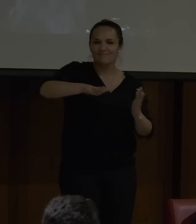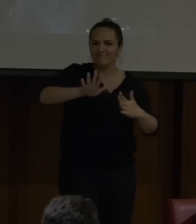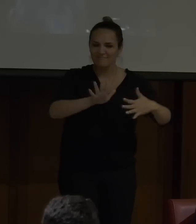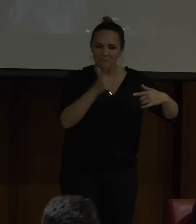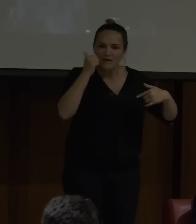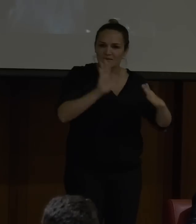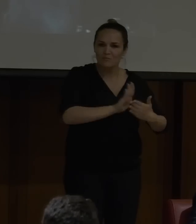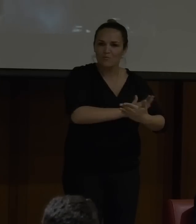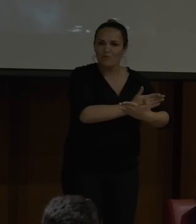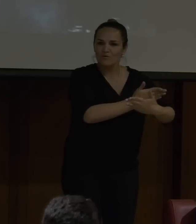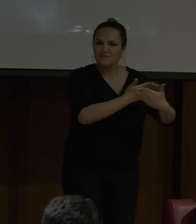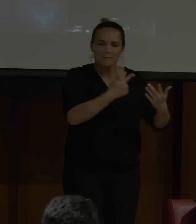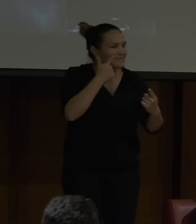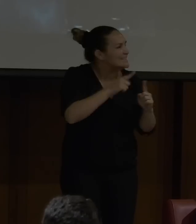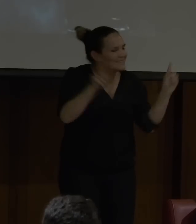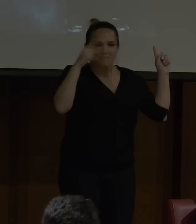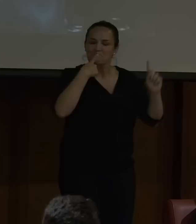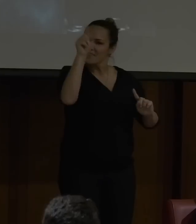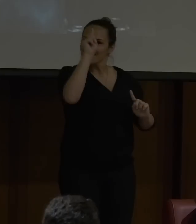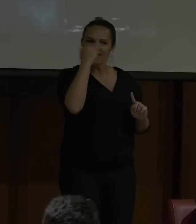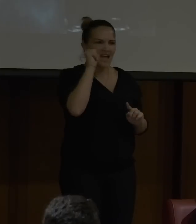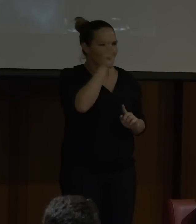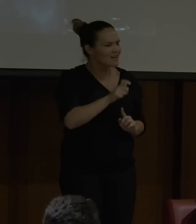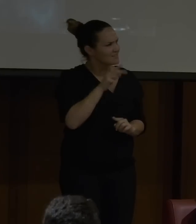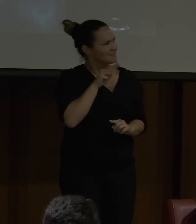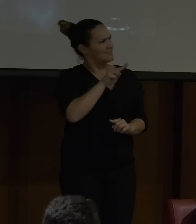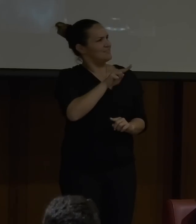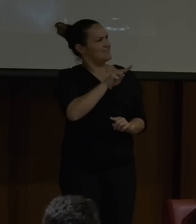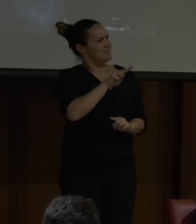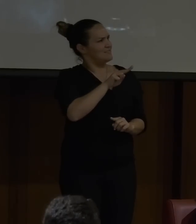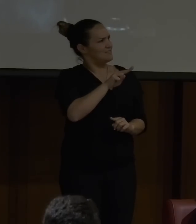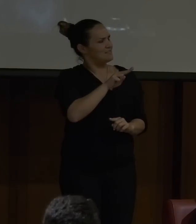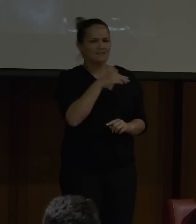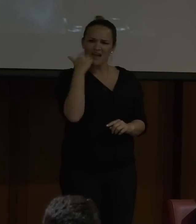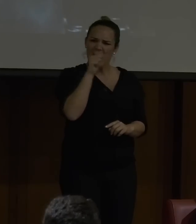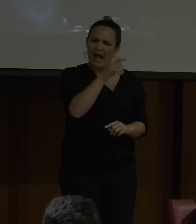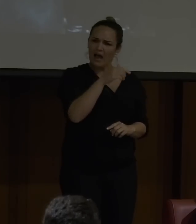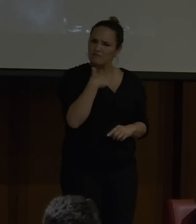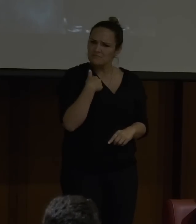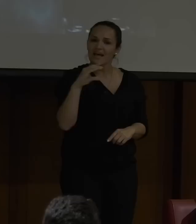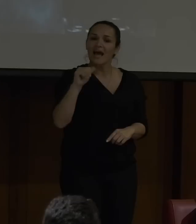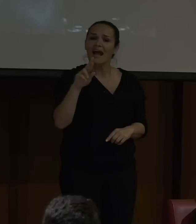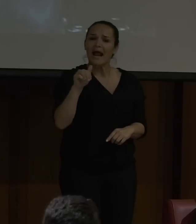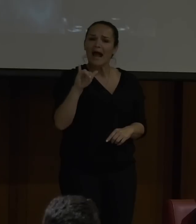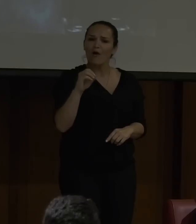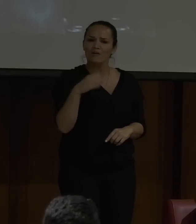Sentía un paso distinto, ¿sí? Y dijo, esta mujer, carajo,